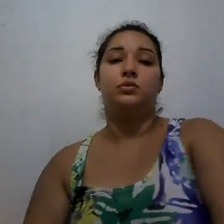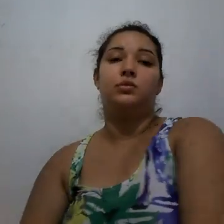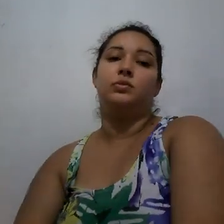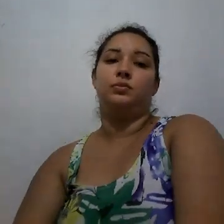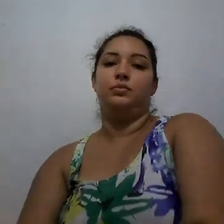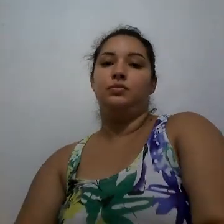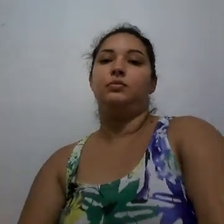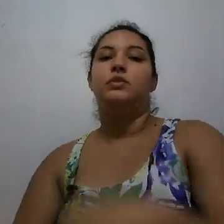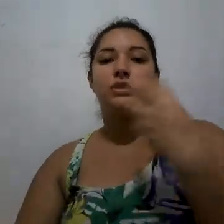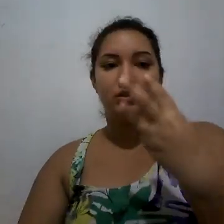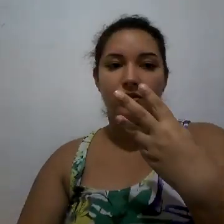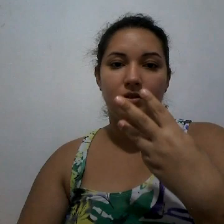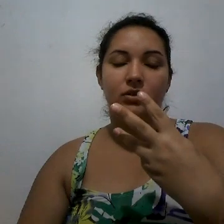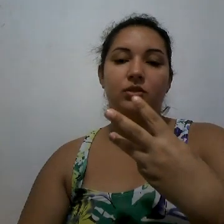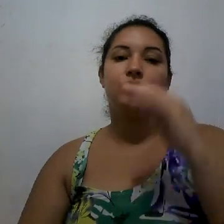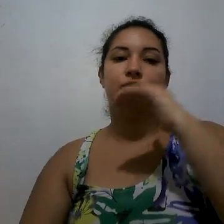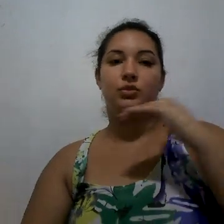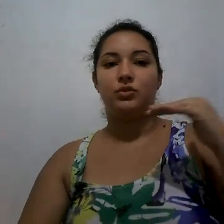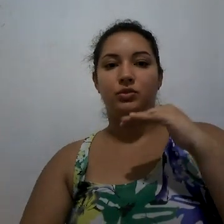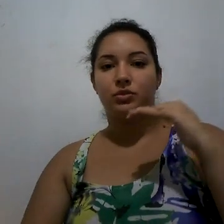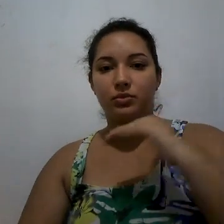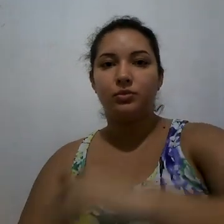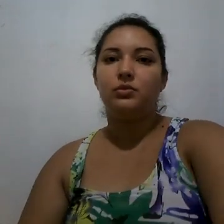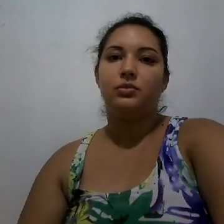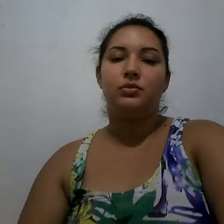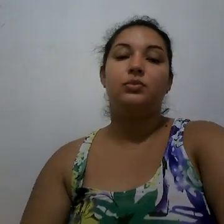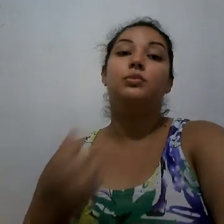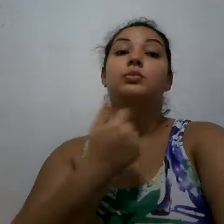3. E no de baixo? Quantos serão?